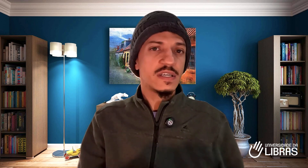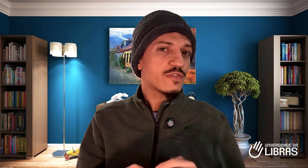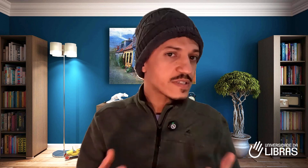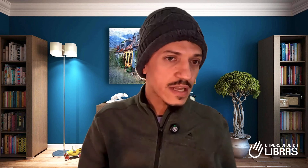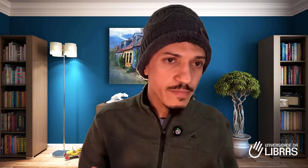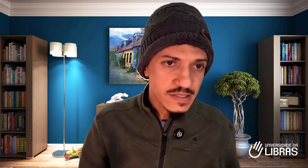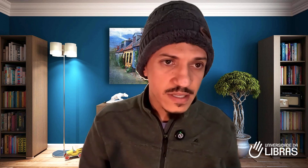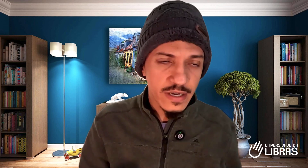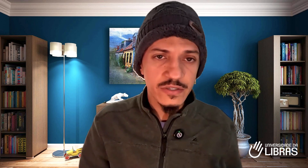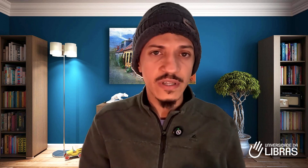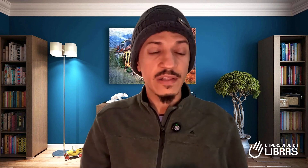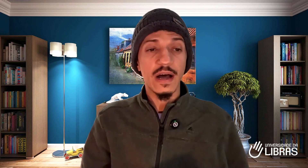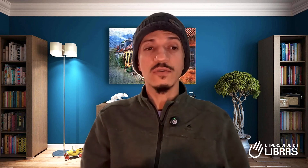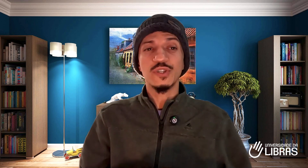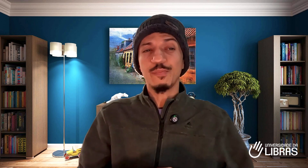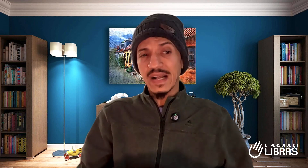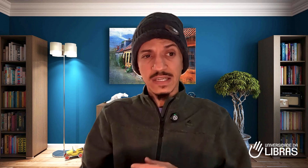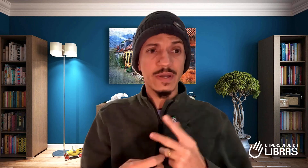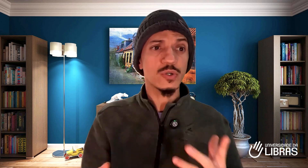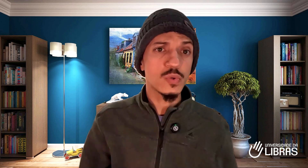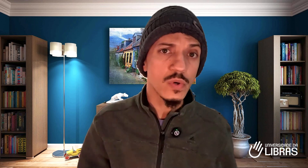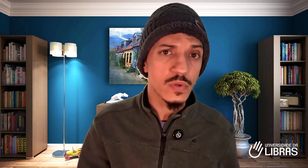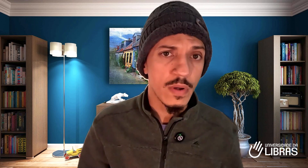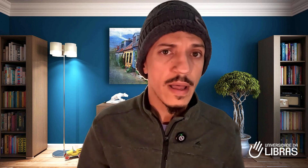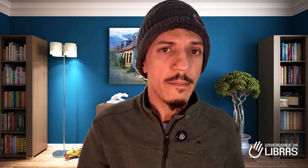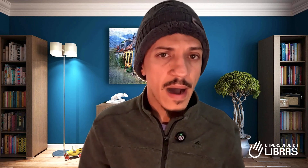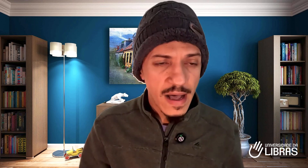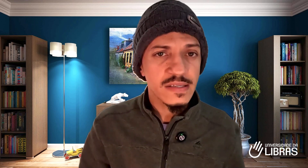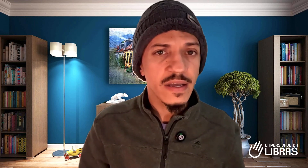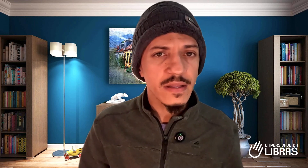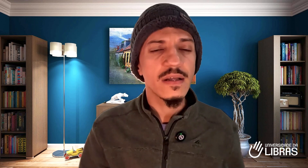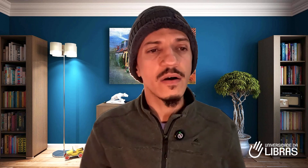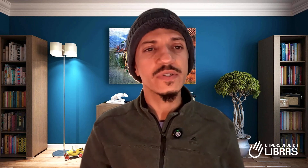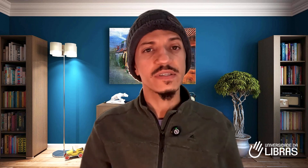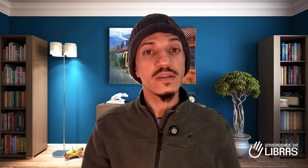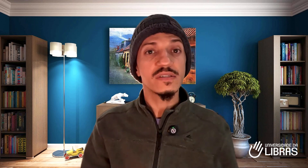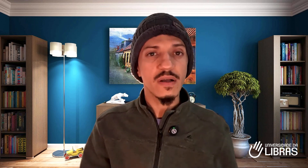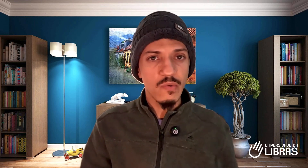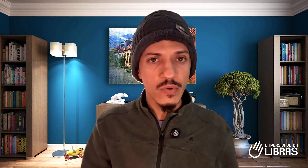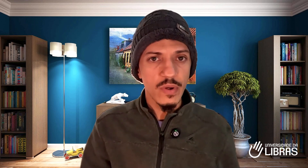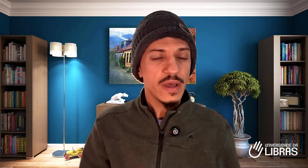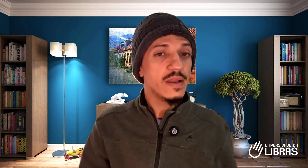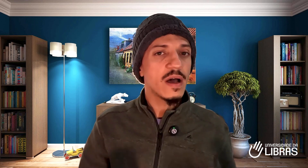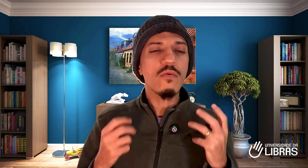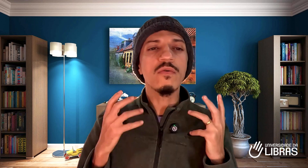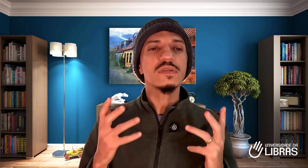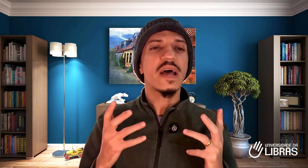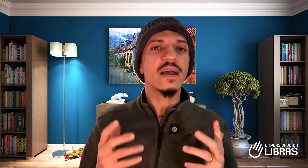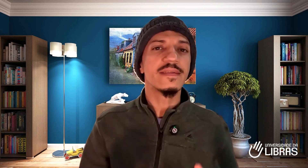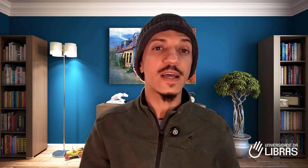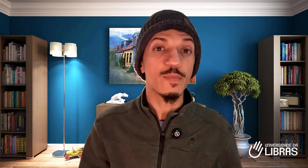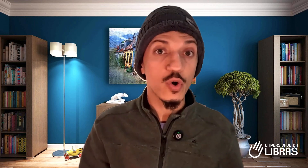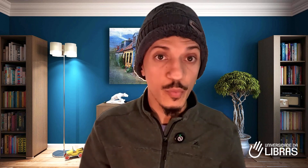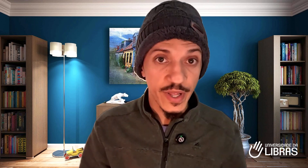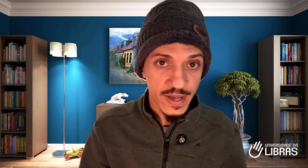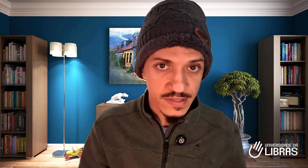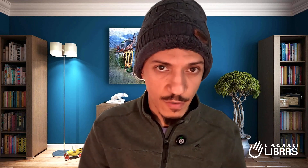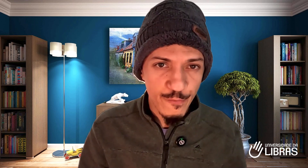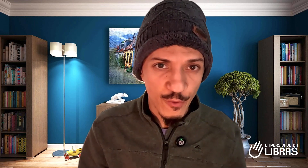esforçado bastante, tentado de praticamente tudo, mas ainda não se sente seguro e não consegue ter uma comunicação fluente